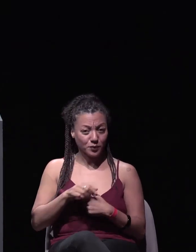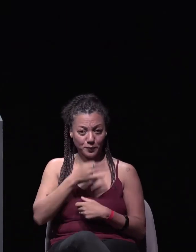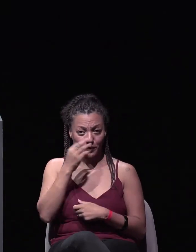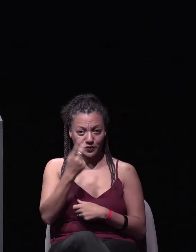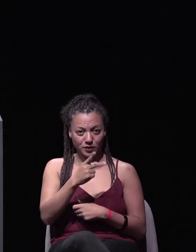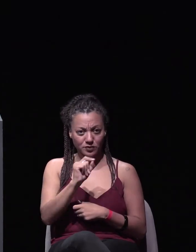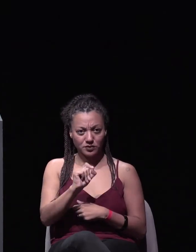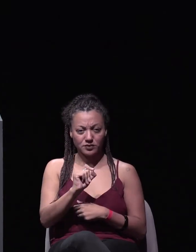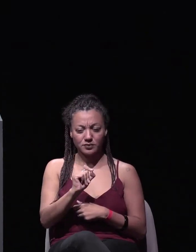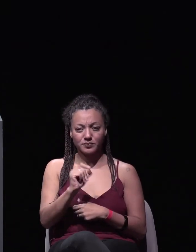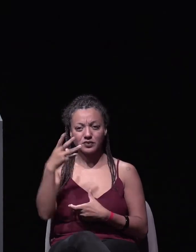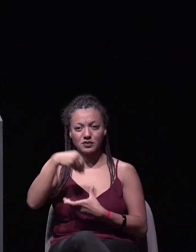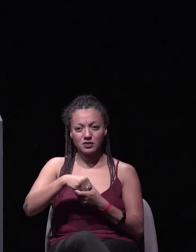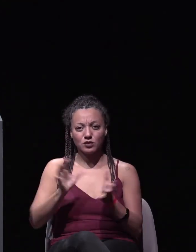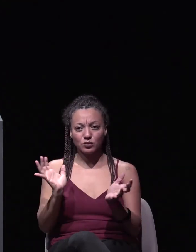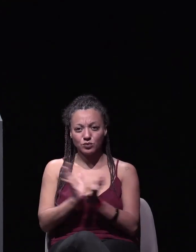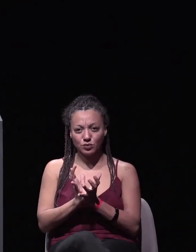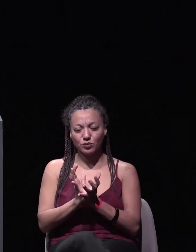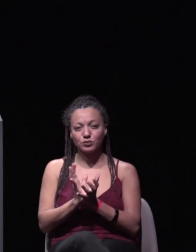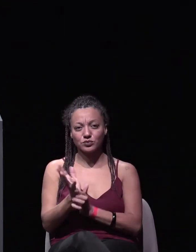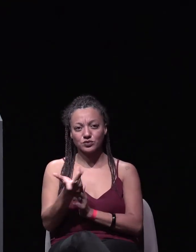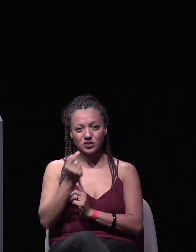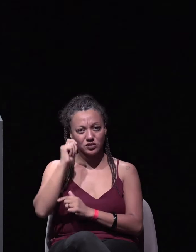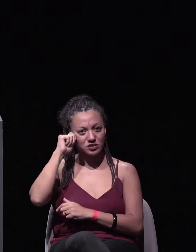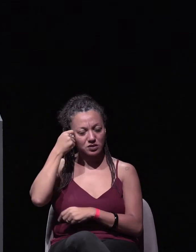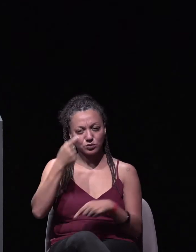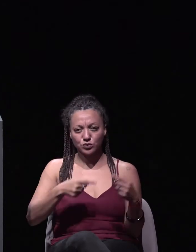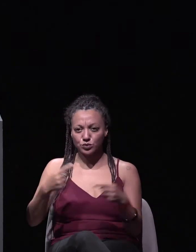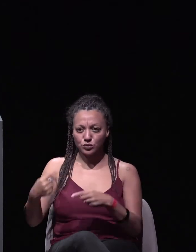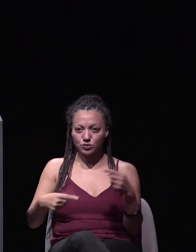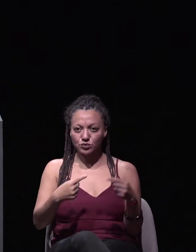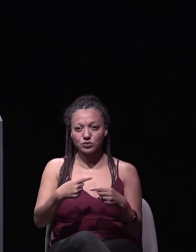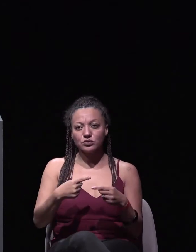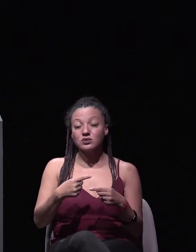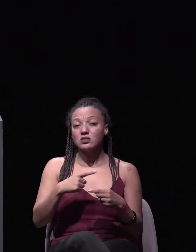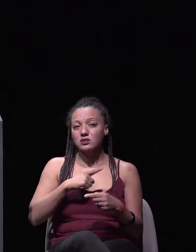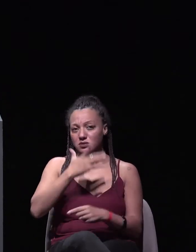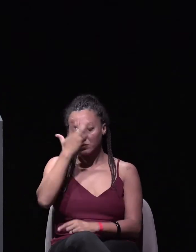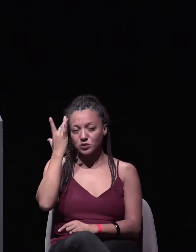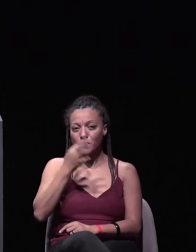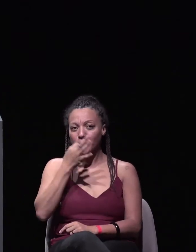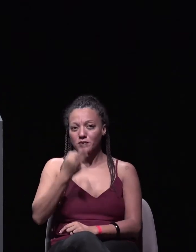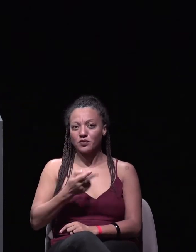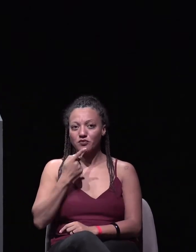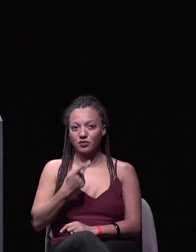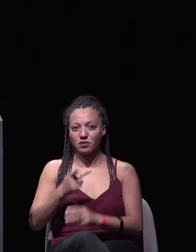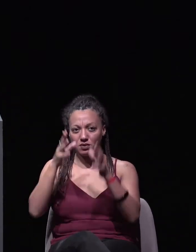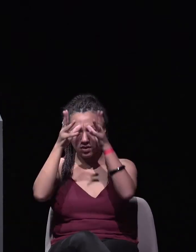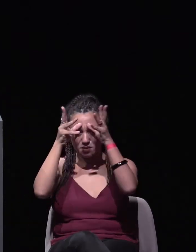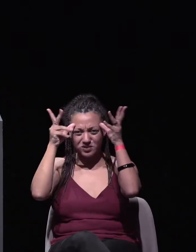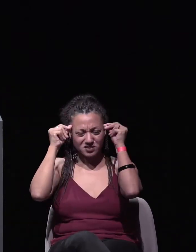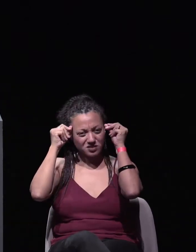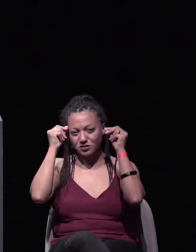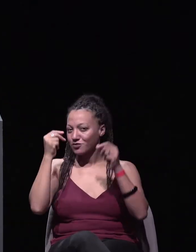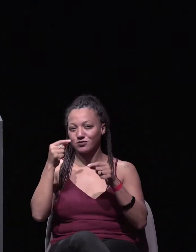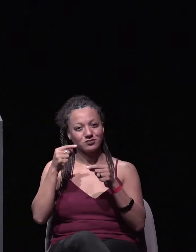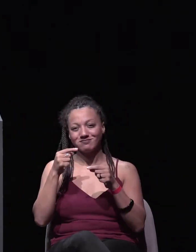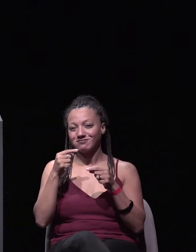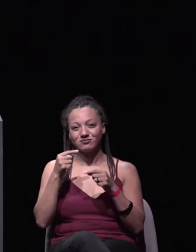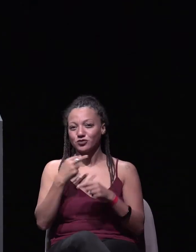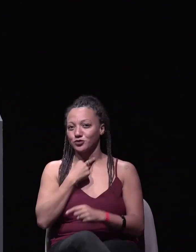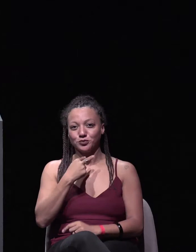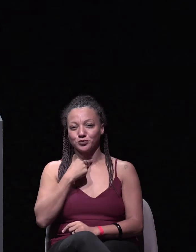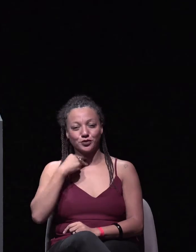minhas discussões dentro da comunidade de arte negra foi com pessoas que disseram: a abstração não pode ser